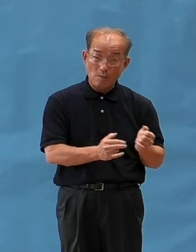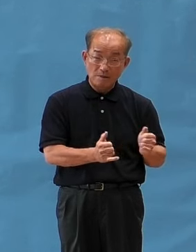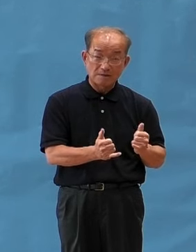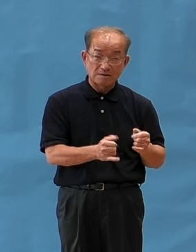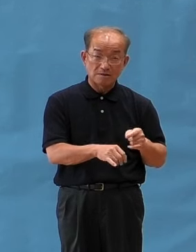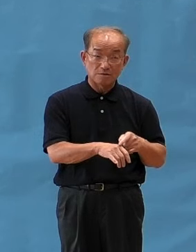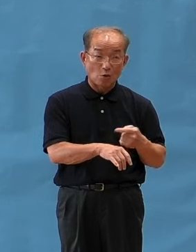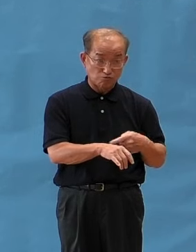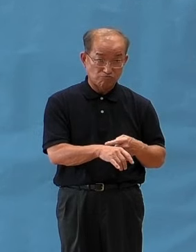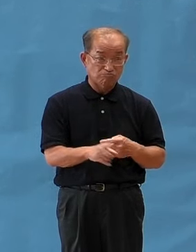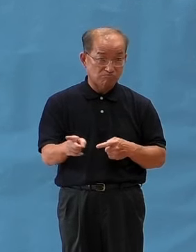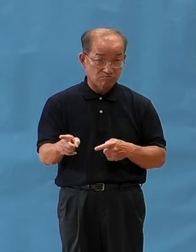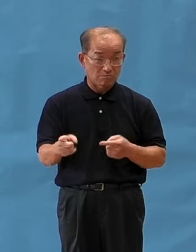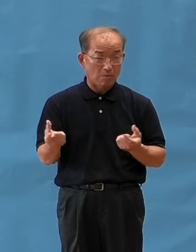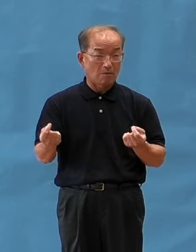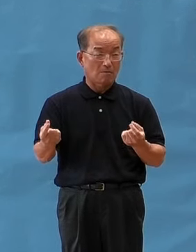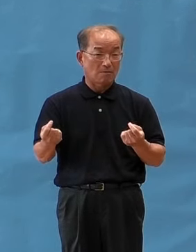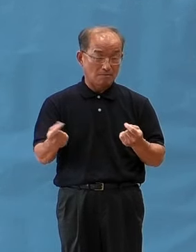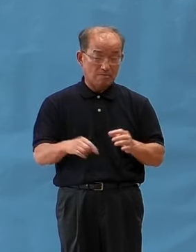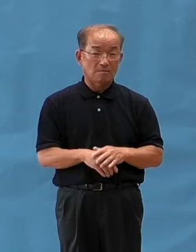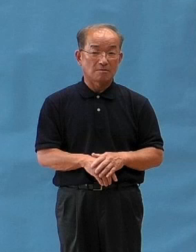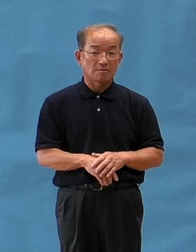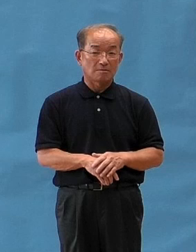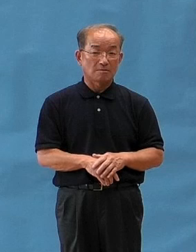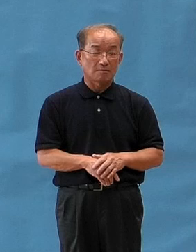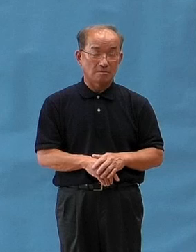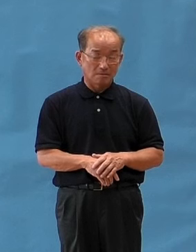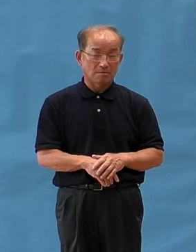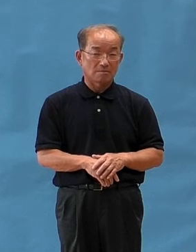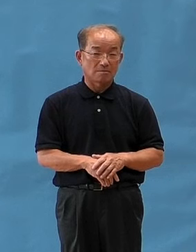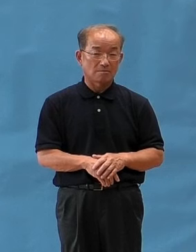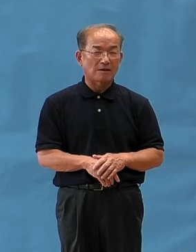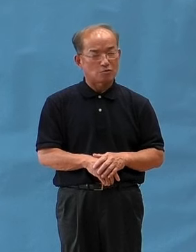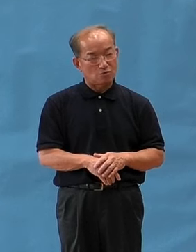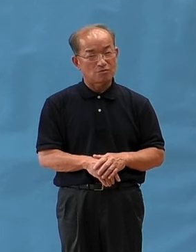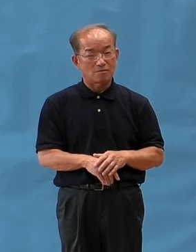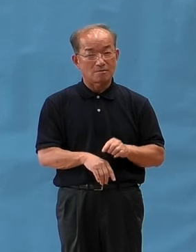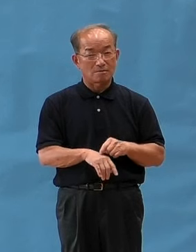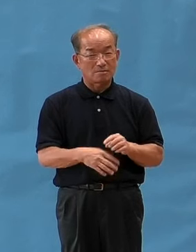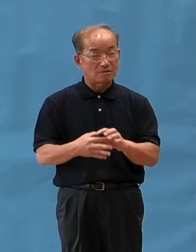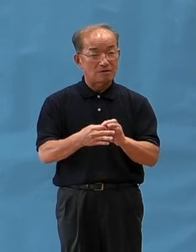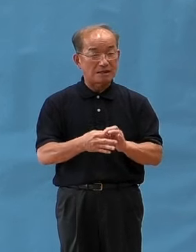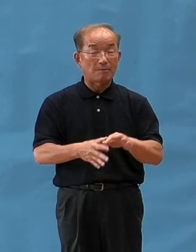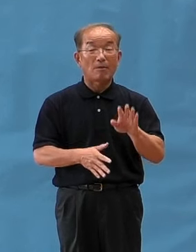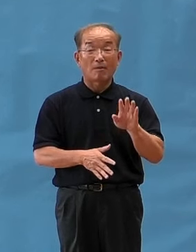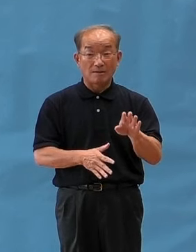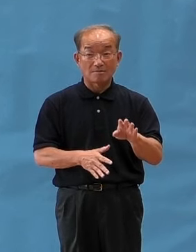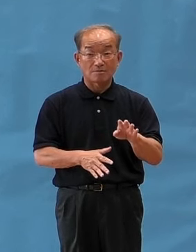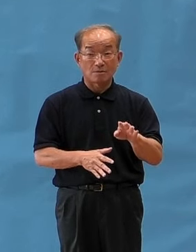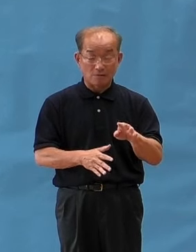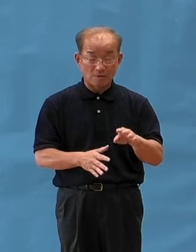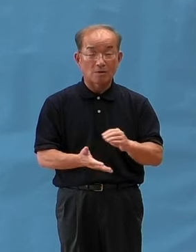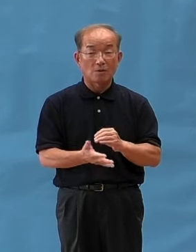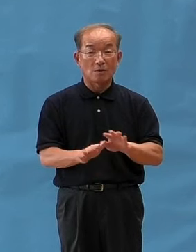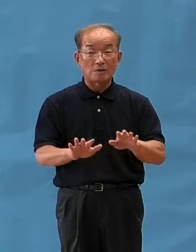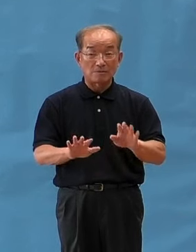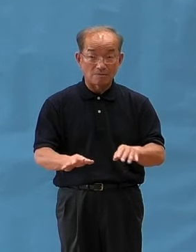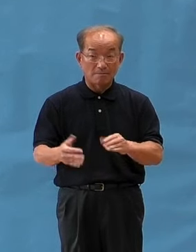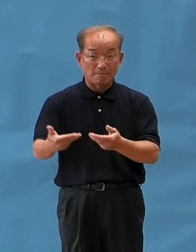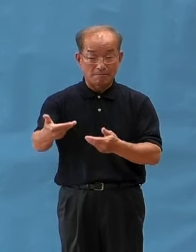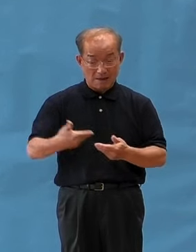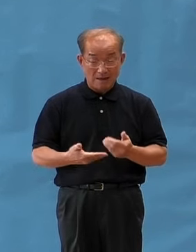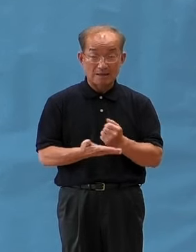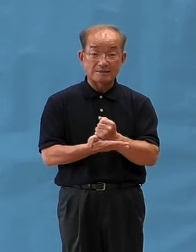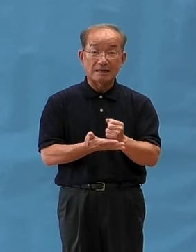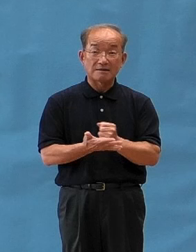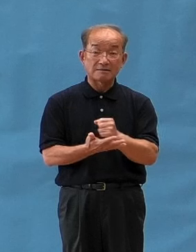その気質も合うと。ということもと思いまして、このチャンスを生かしていこうというふうに